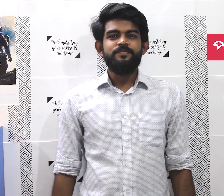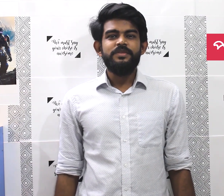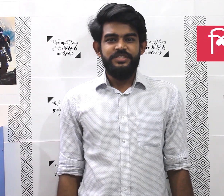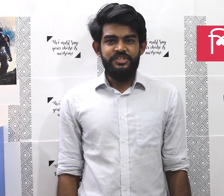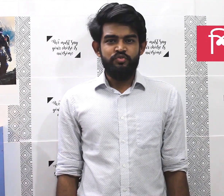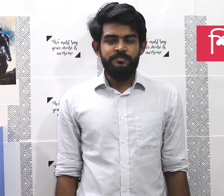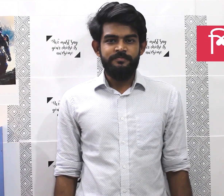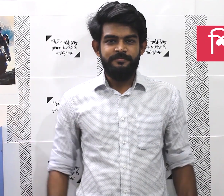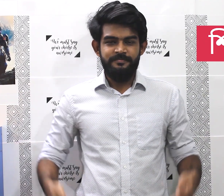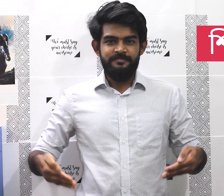শিশু,